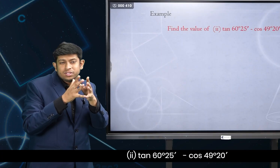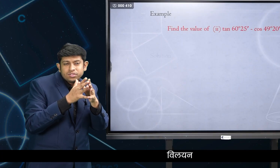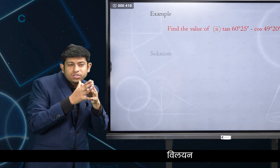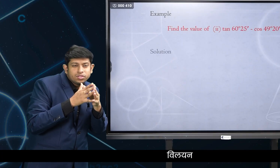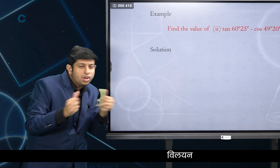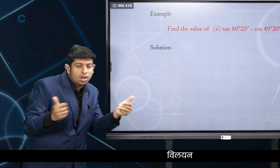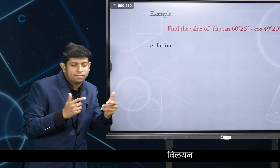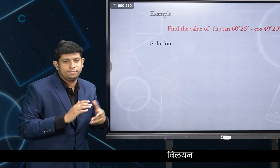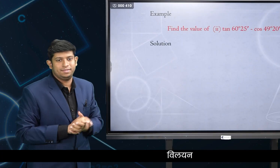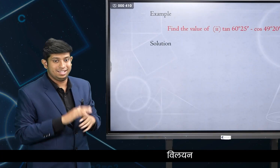विलयन